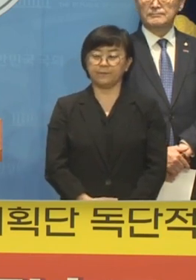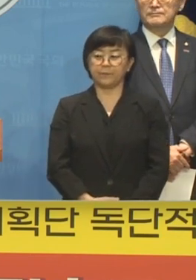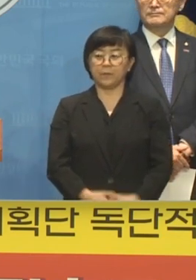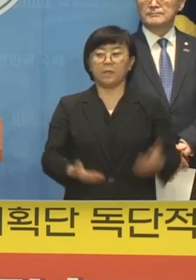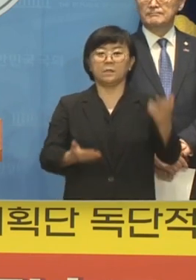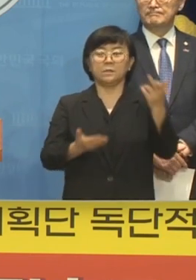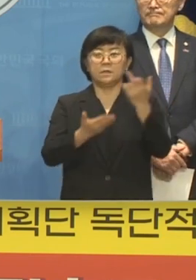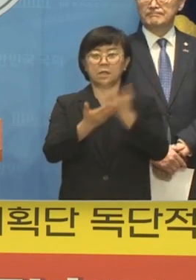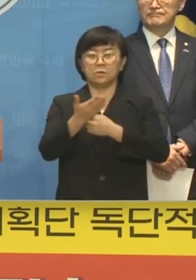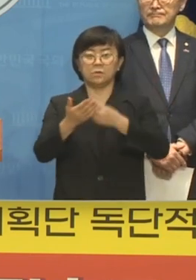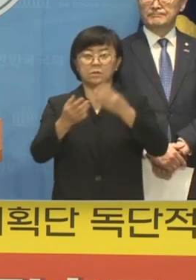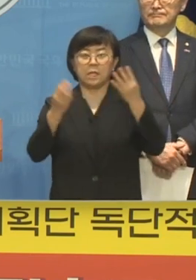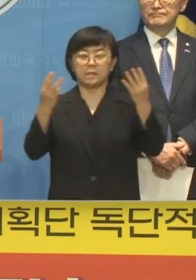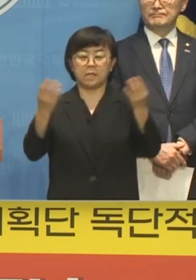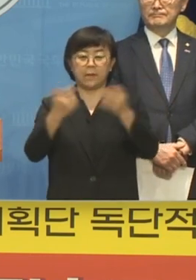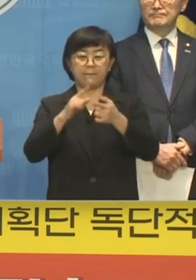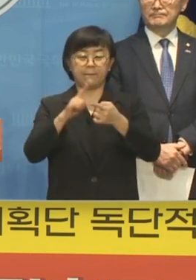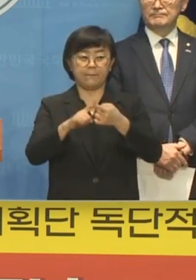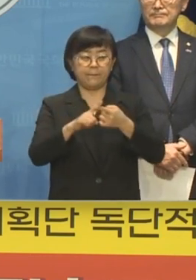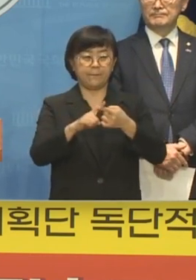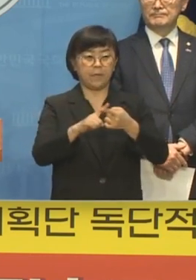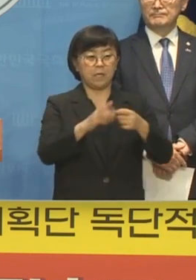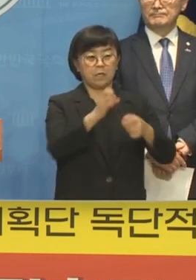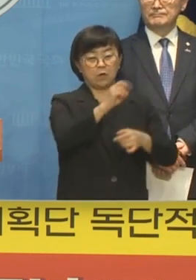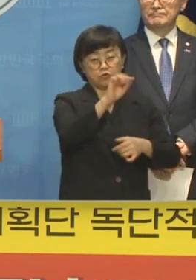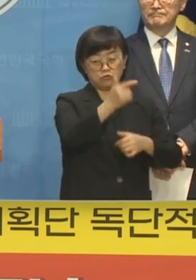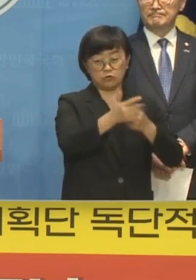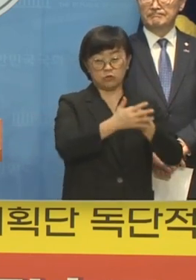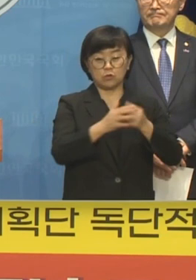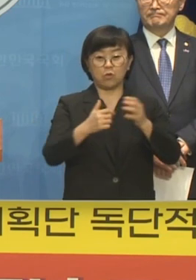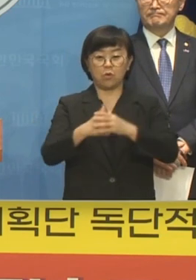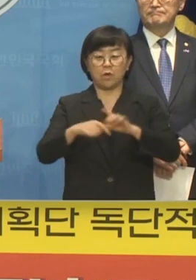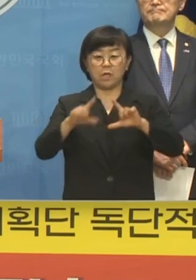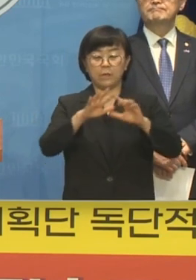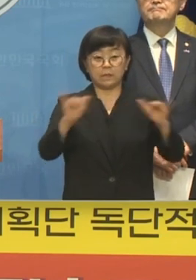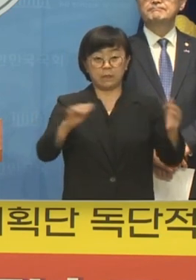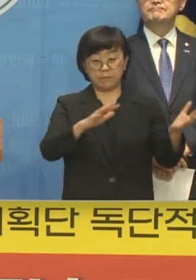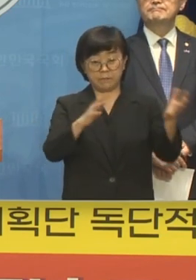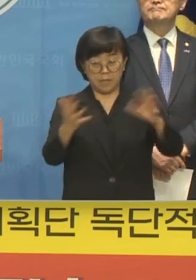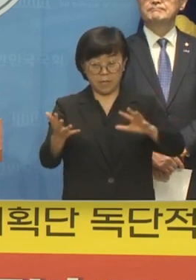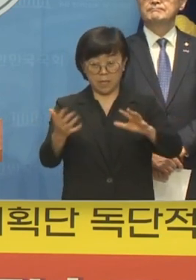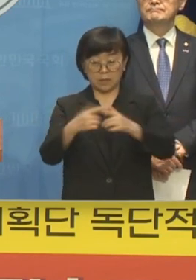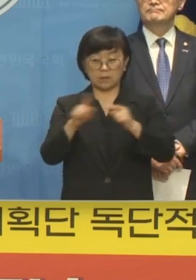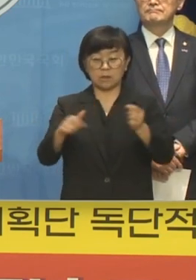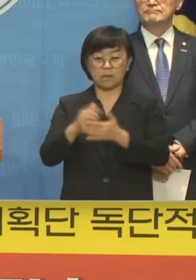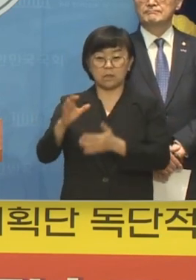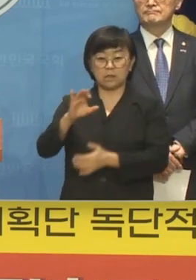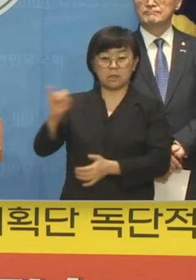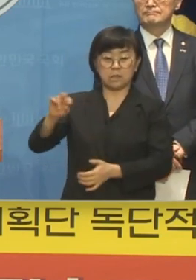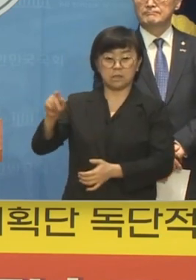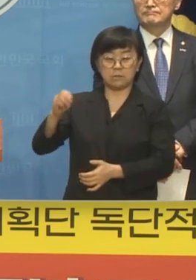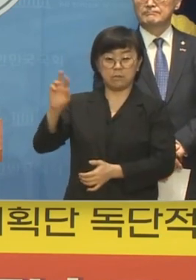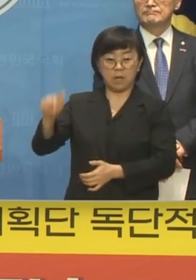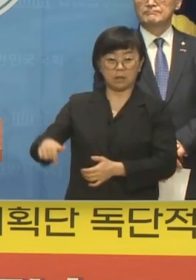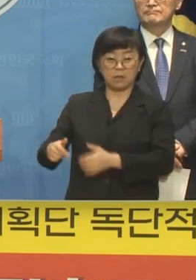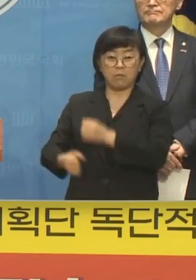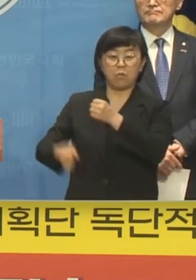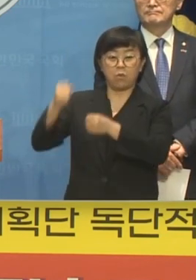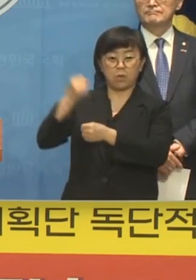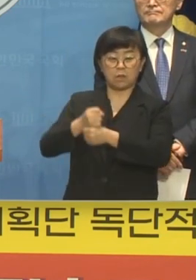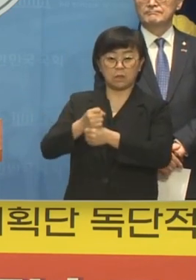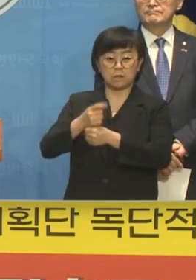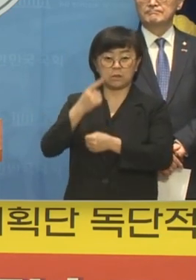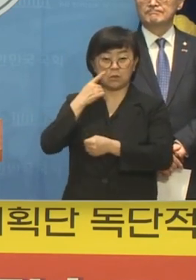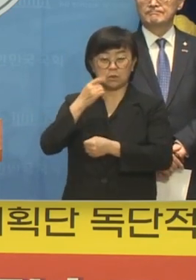제주 4.3 여순 11구 및 한국전쟁 전후 민간 학살이 원흉이라고 할 이승만을 다시 복구시키려고 하는